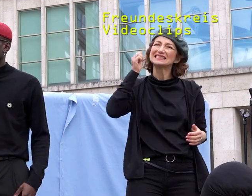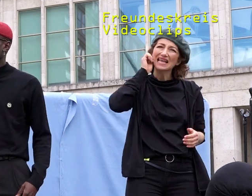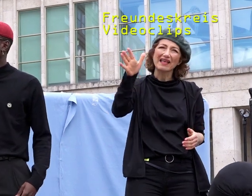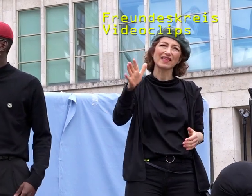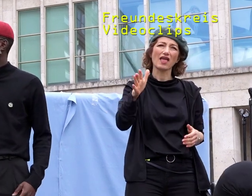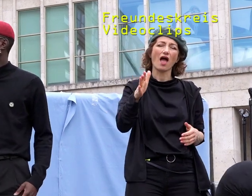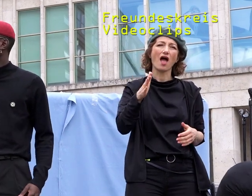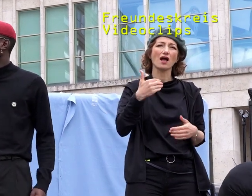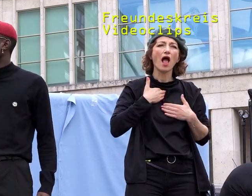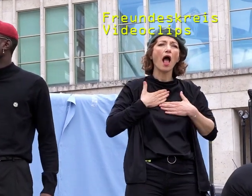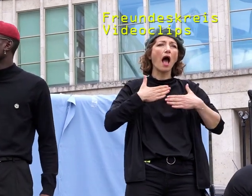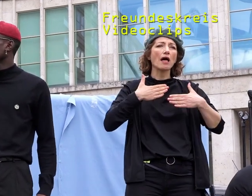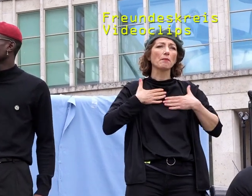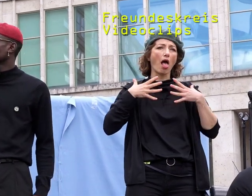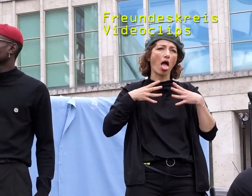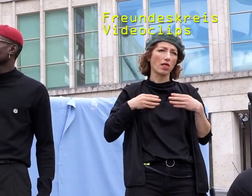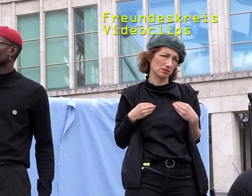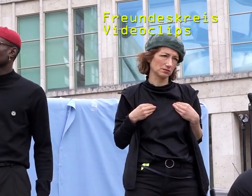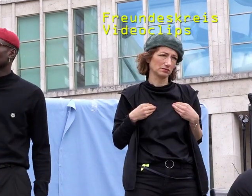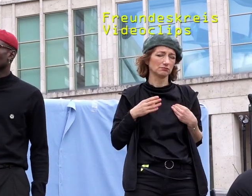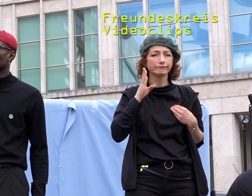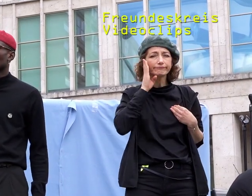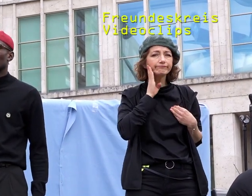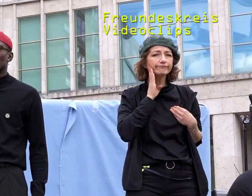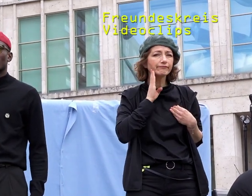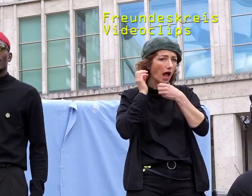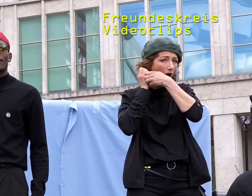nimmt. Also hört uns einfach nur zu